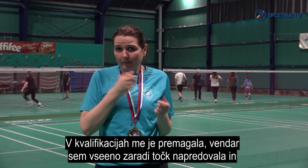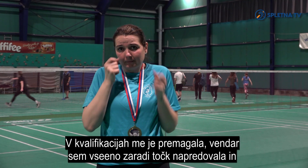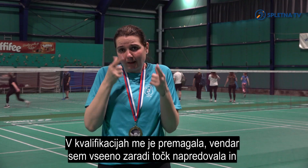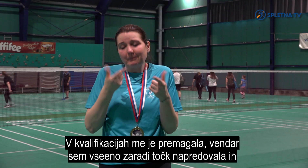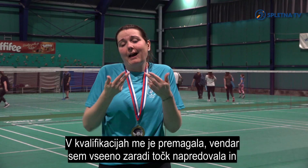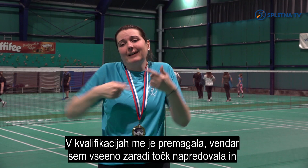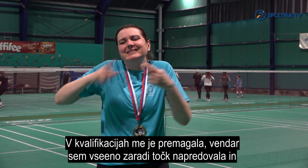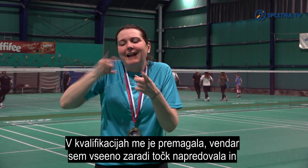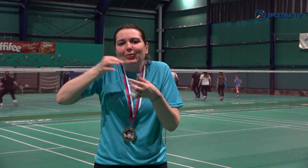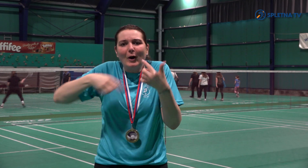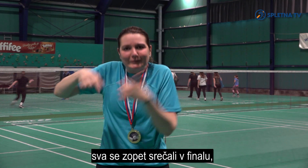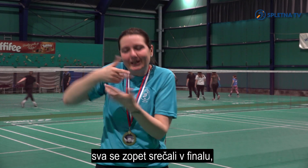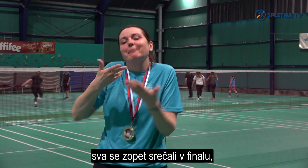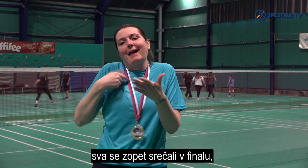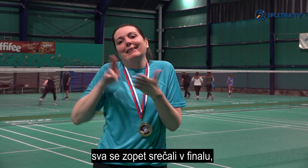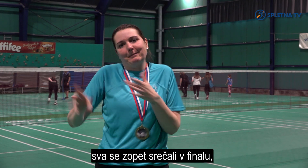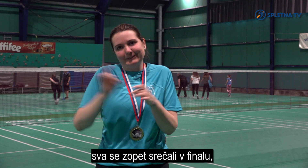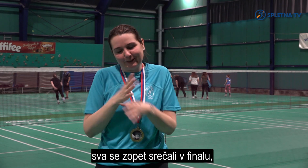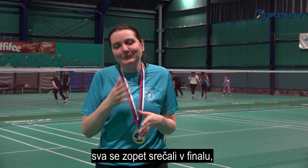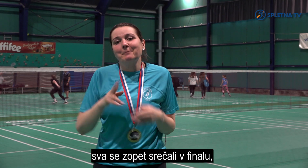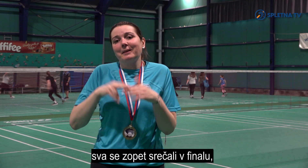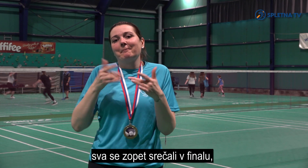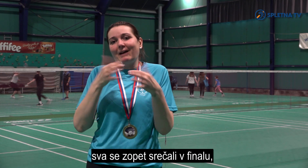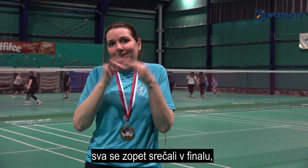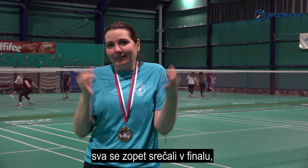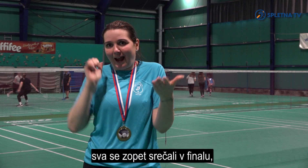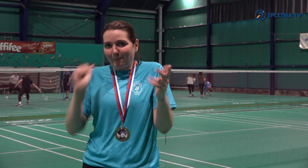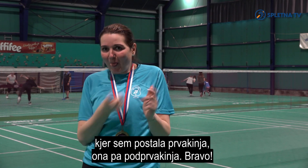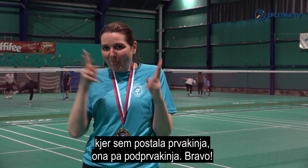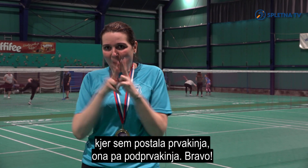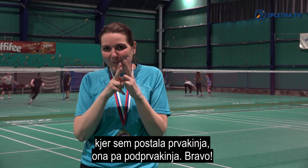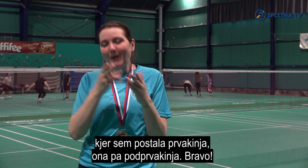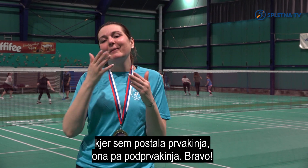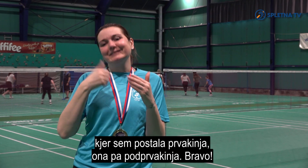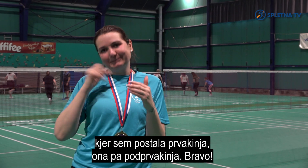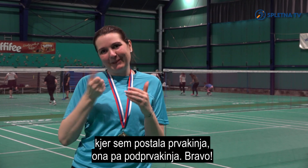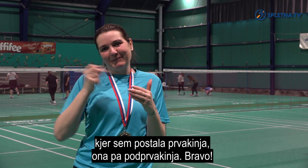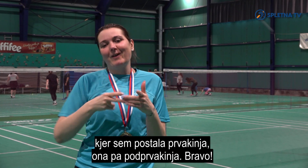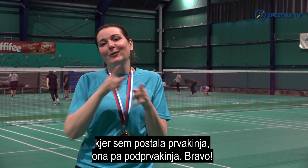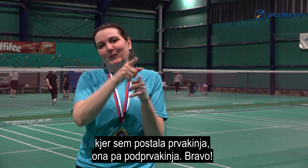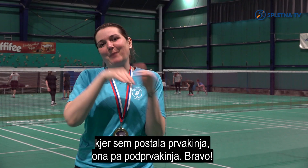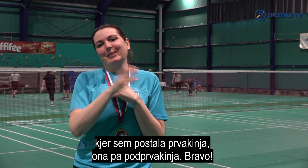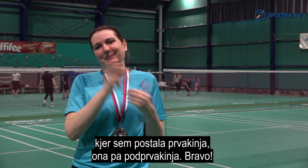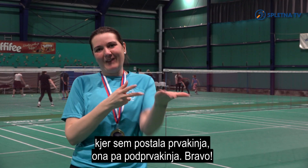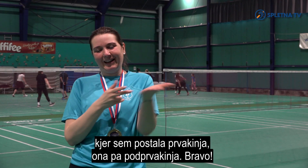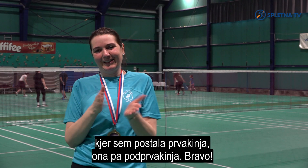točk napredovala in sva se zopet srečali v finalu, kjer sem postala prvakinja, ona pa podprvakinja.